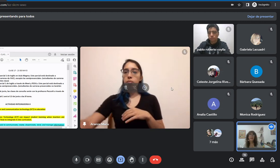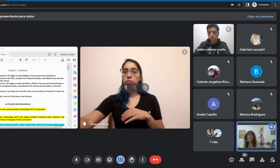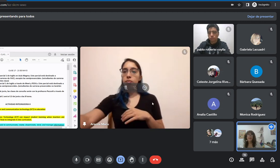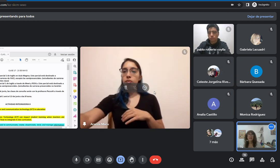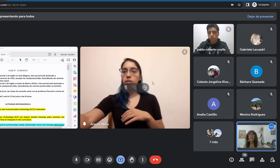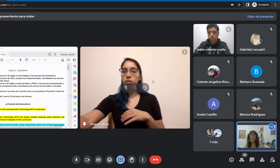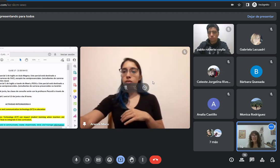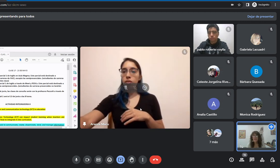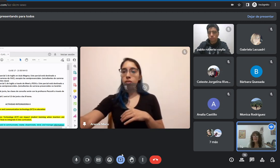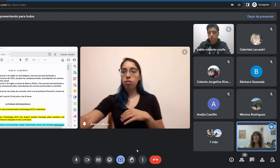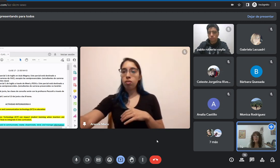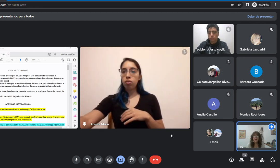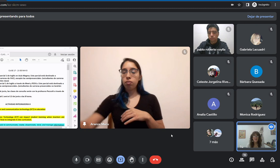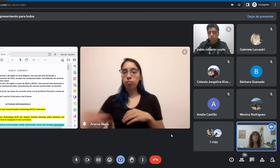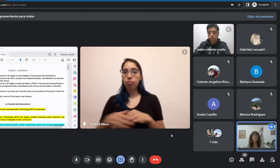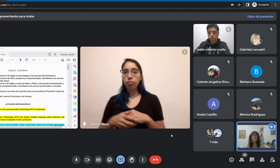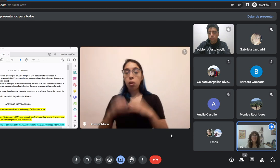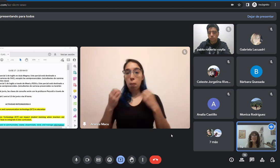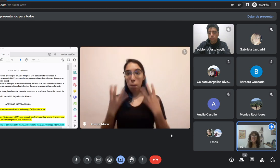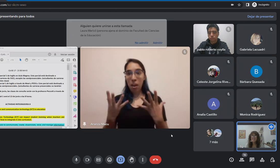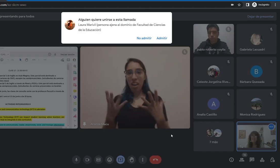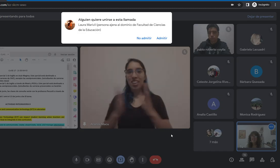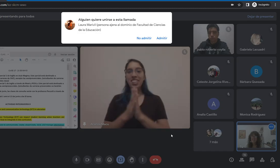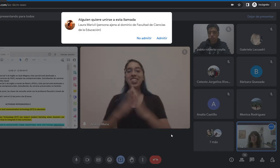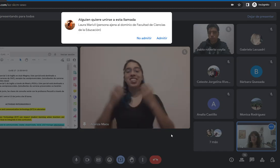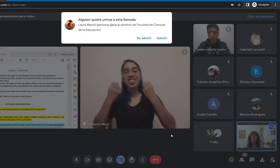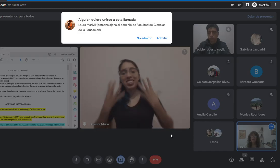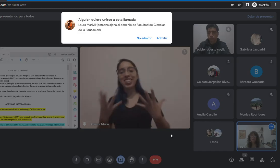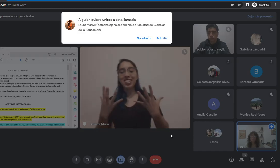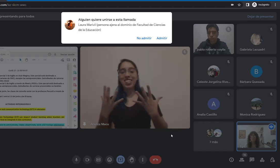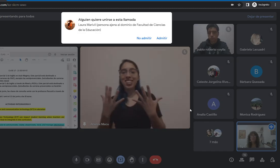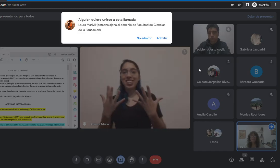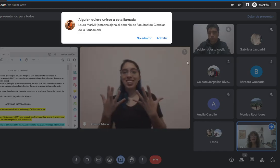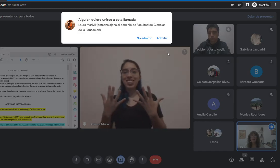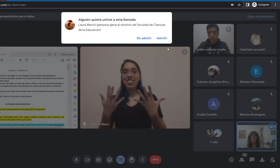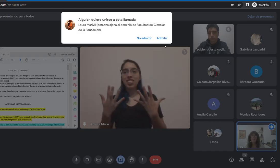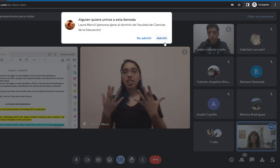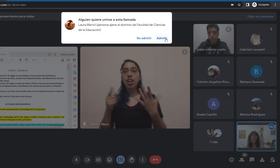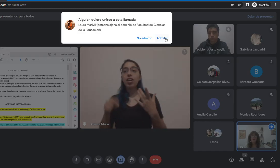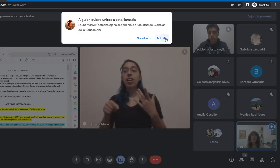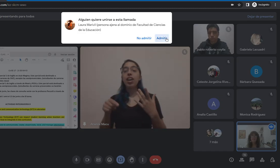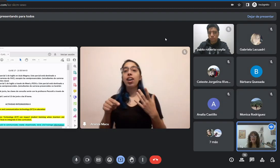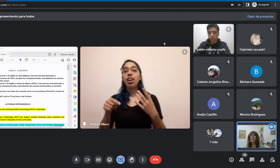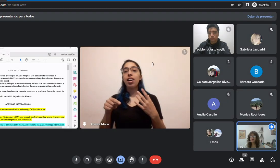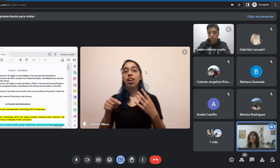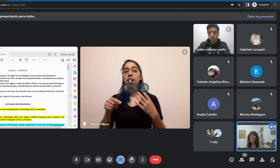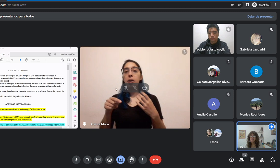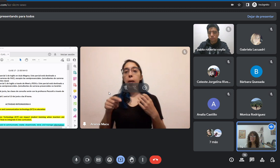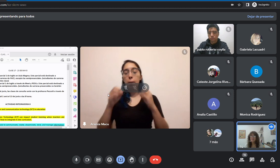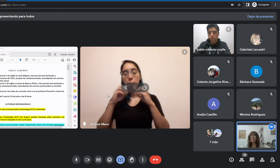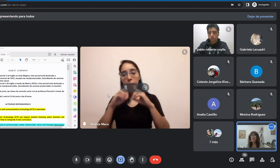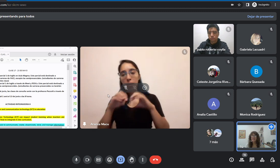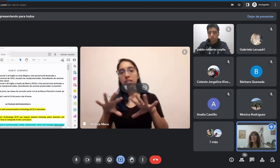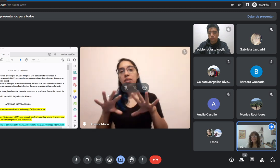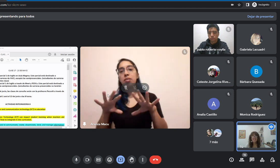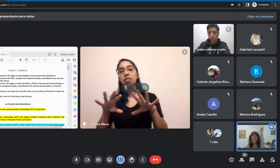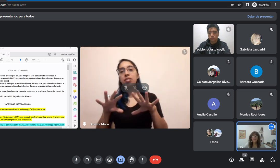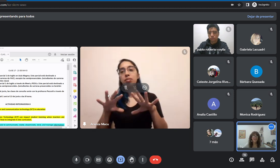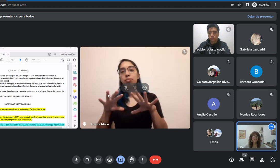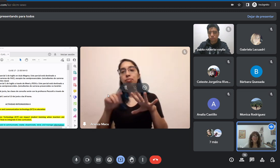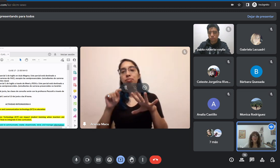Bien. Bueno, buenos días. Vamos a empezar con la